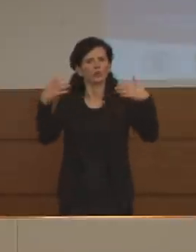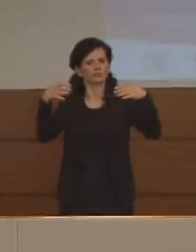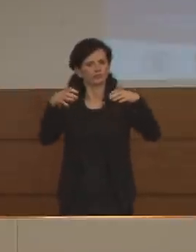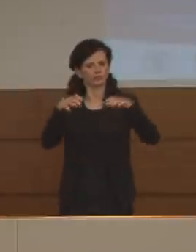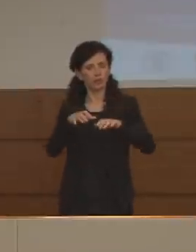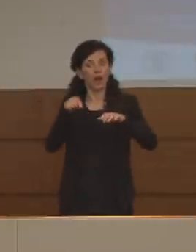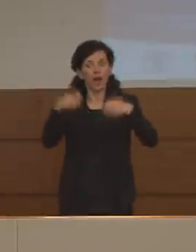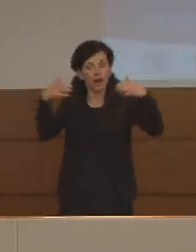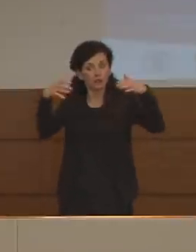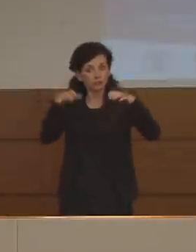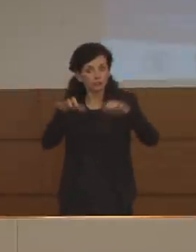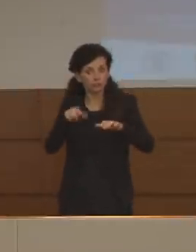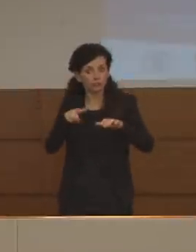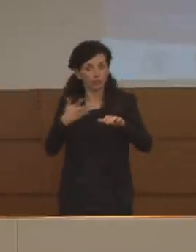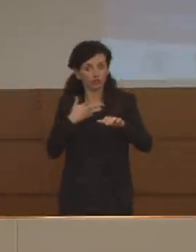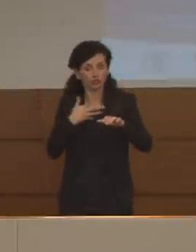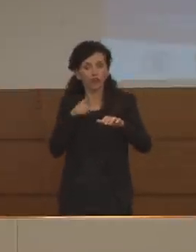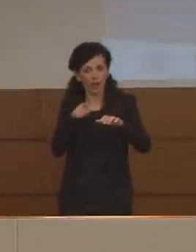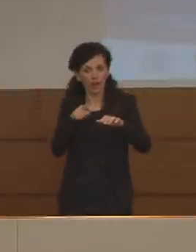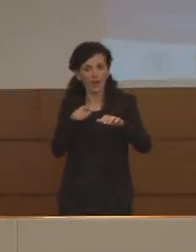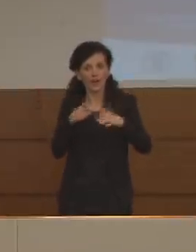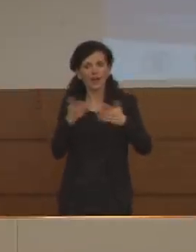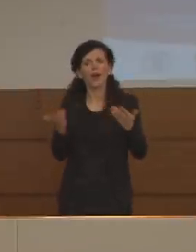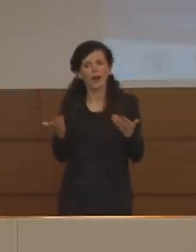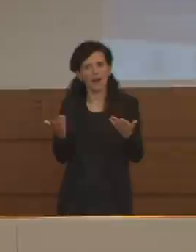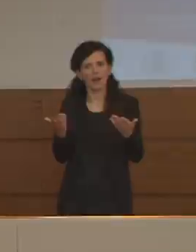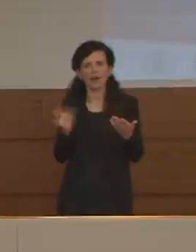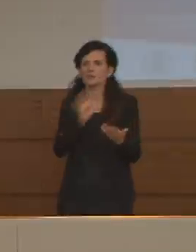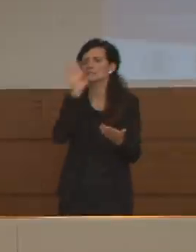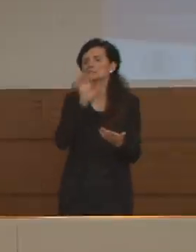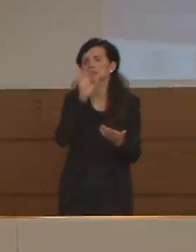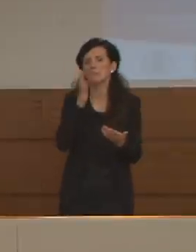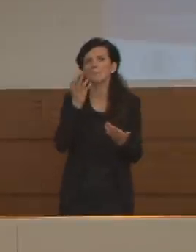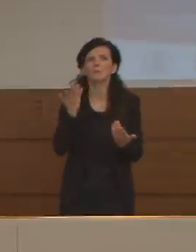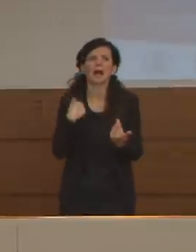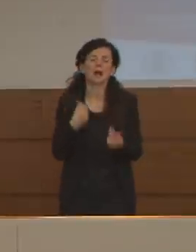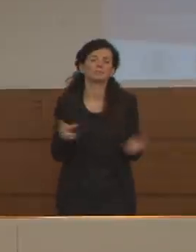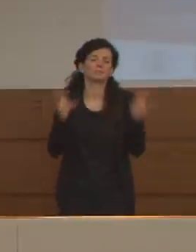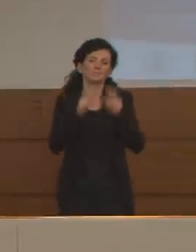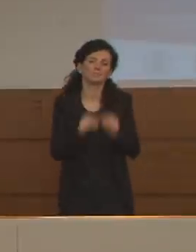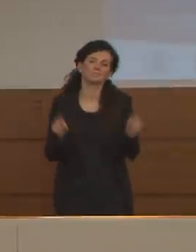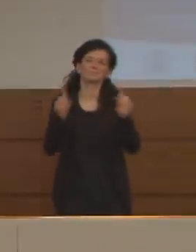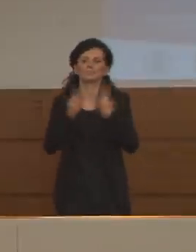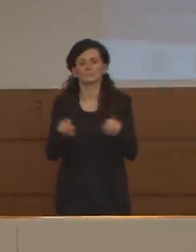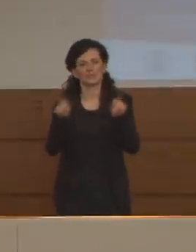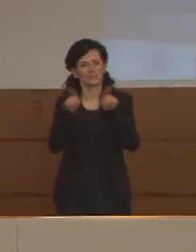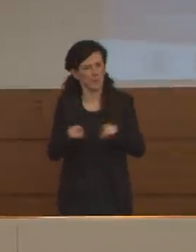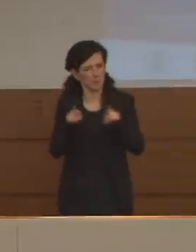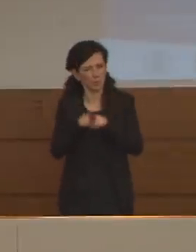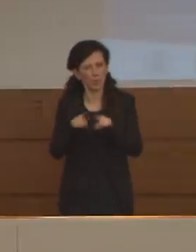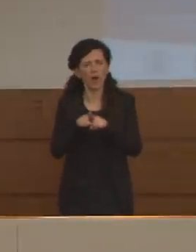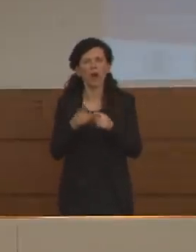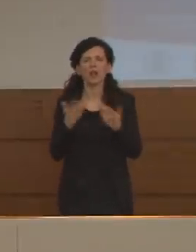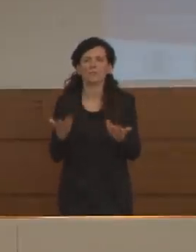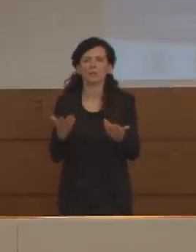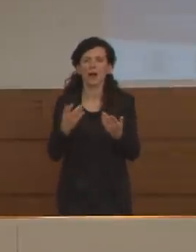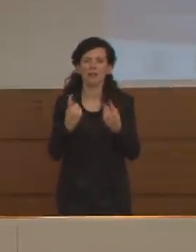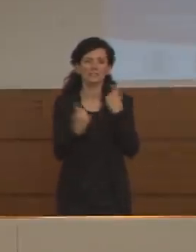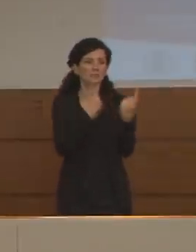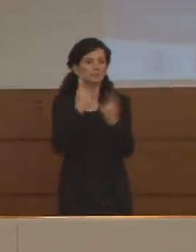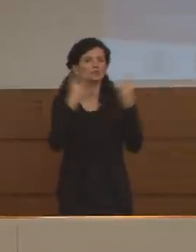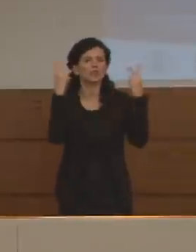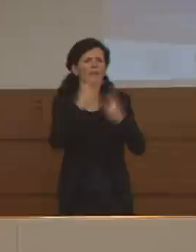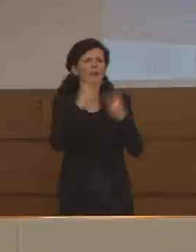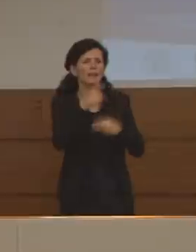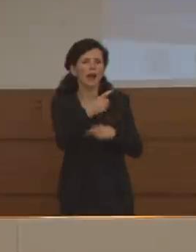nella trasmissione del virus sembra che uno ripeta sempre le stesse cose ma la realtà ci dice che le misure di